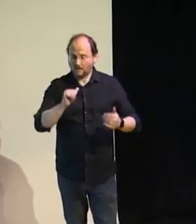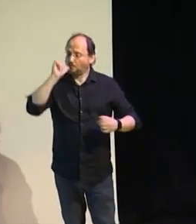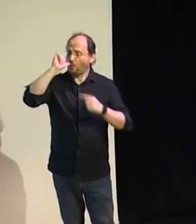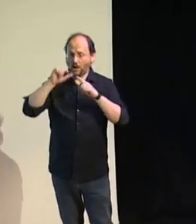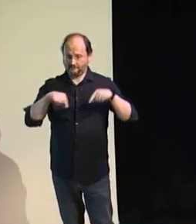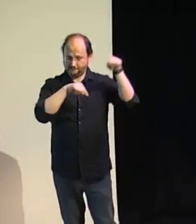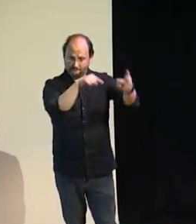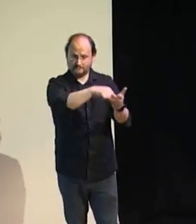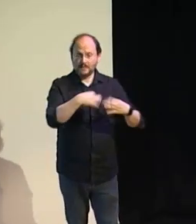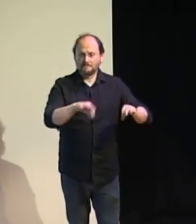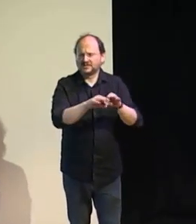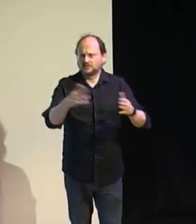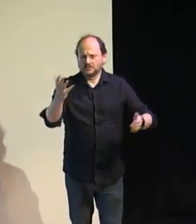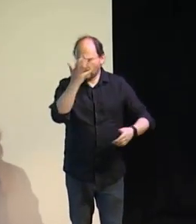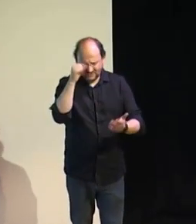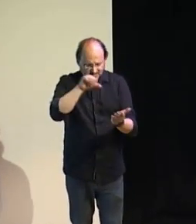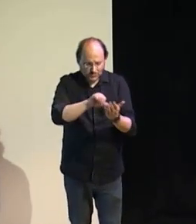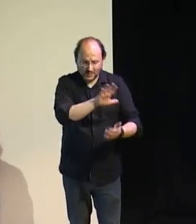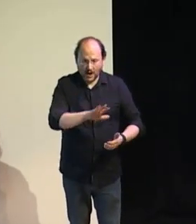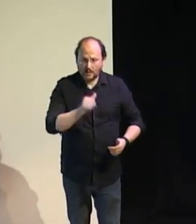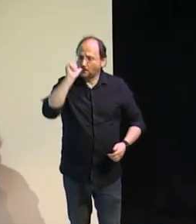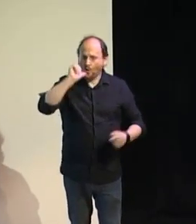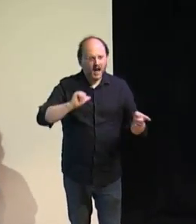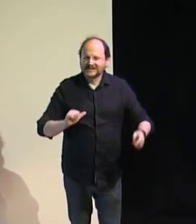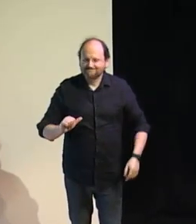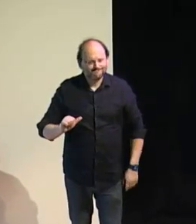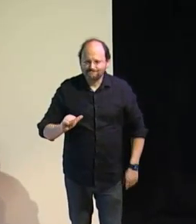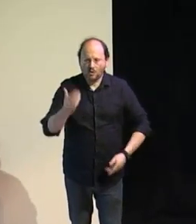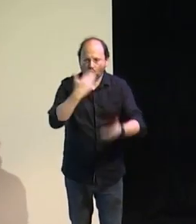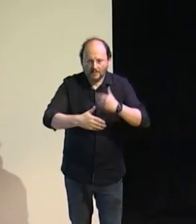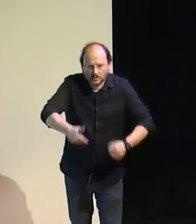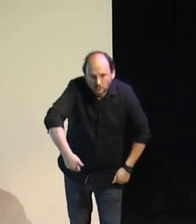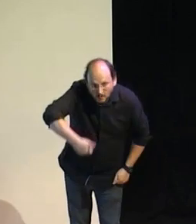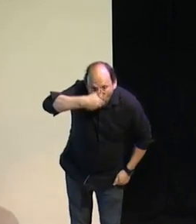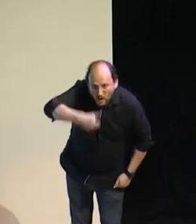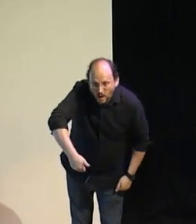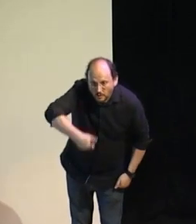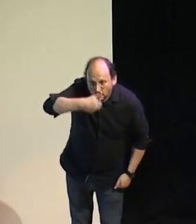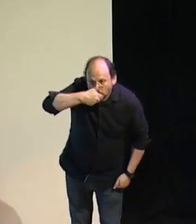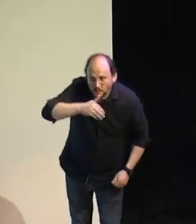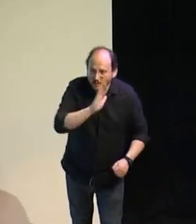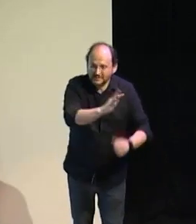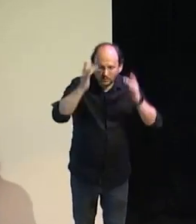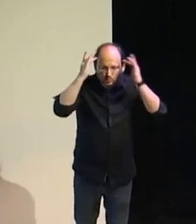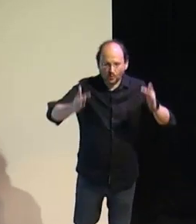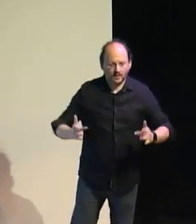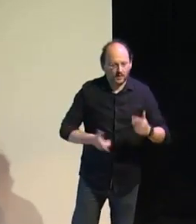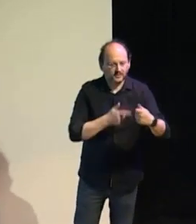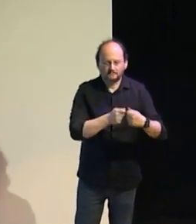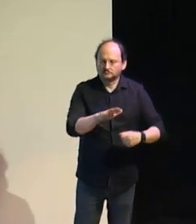culture. Imaginons, maintenant je vais dans un pays d'Afrique, mais boire ça ne passera pas. On va remplacer par ce signe-là. Et